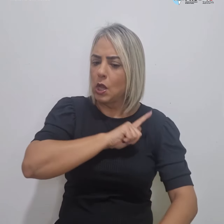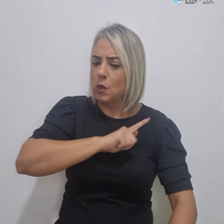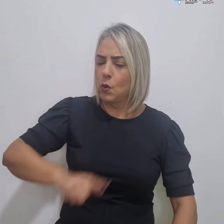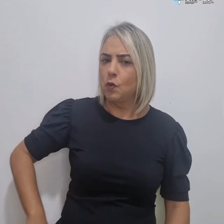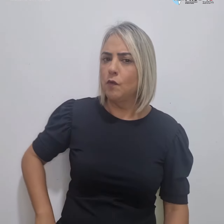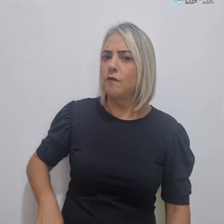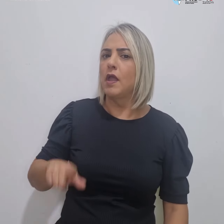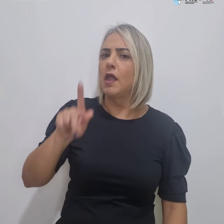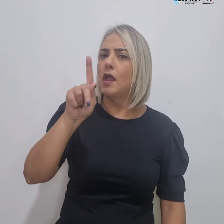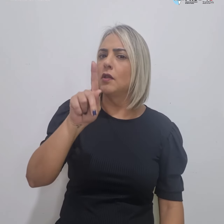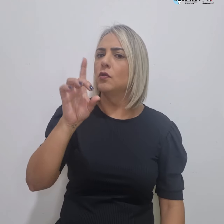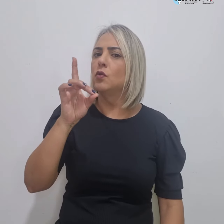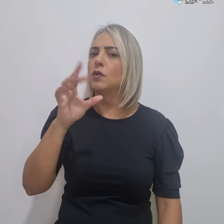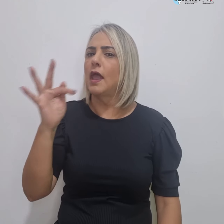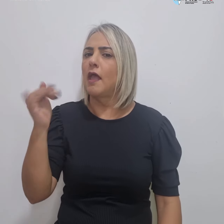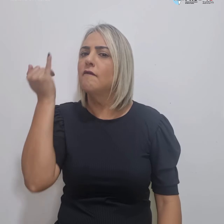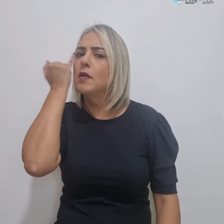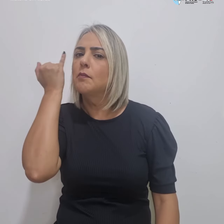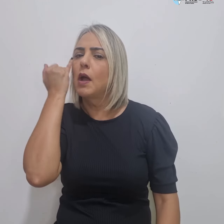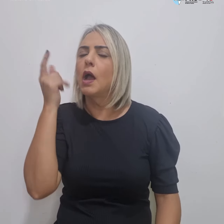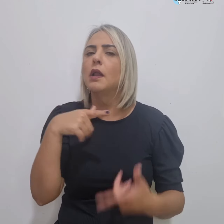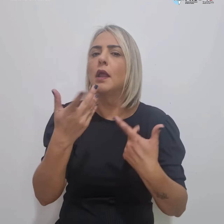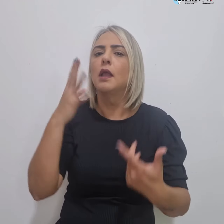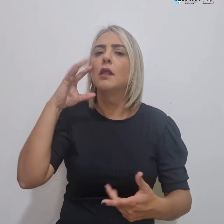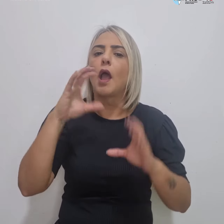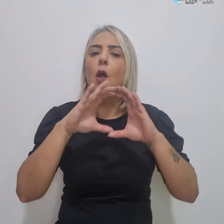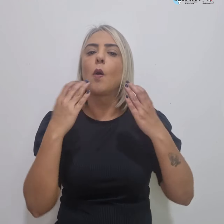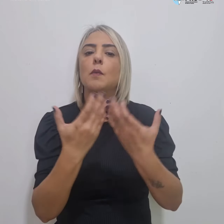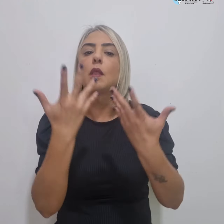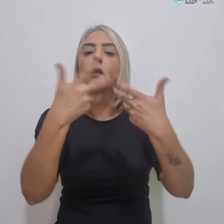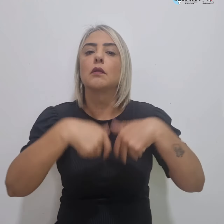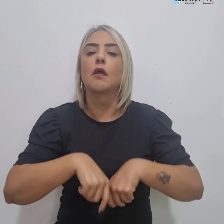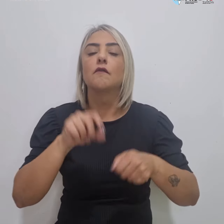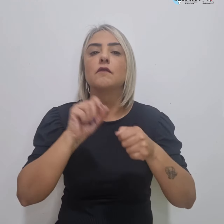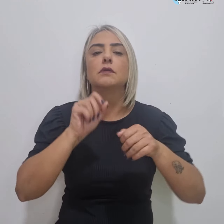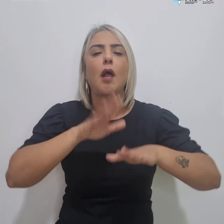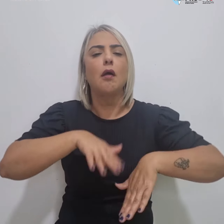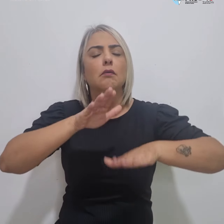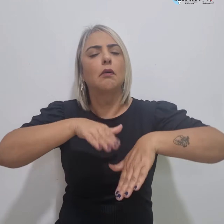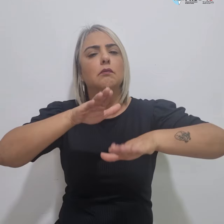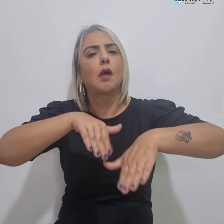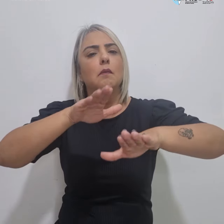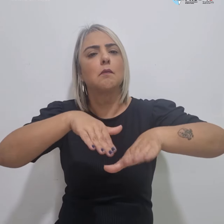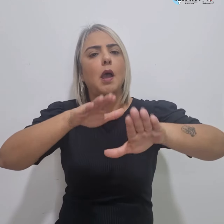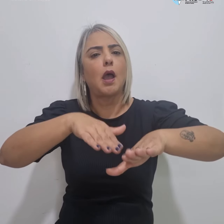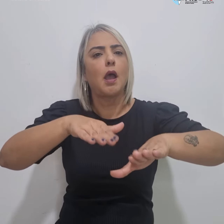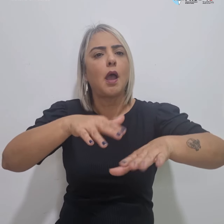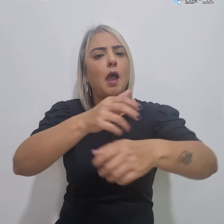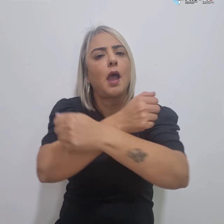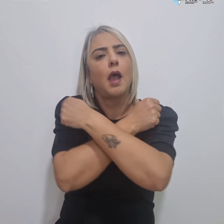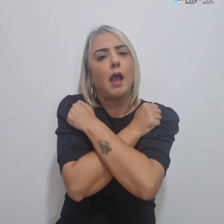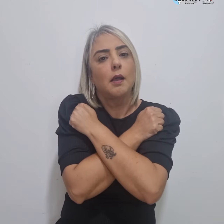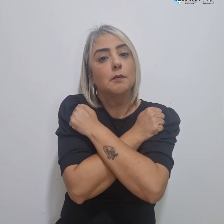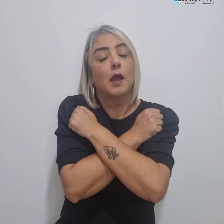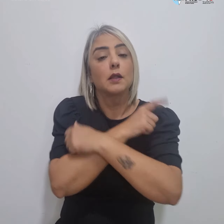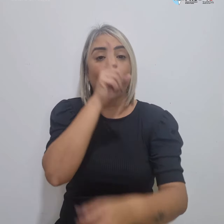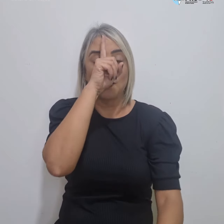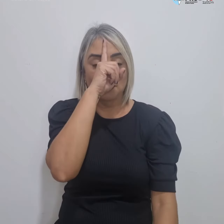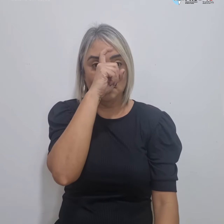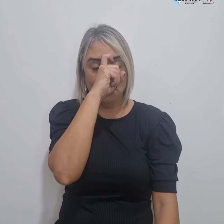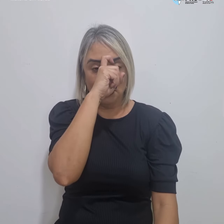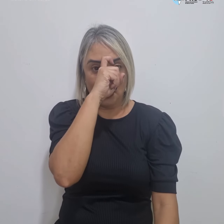tome as devidas providências, a Comunidade do Gama realizou um ato público de abraço ao HRG,